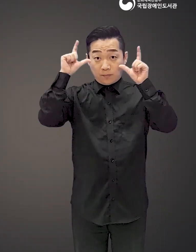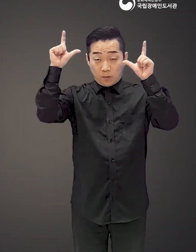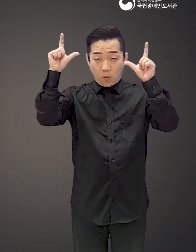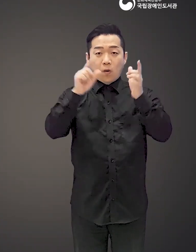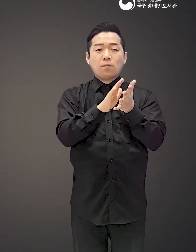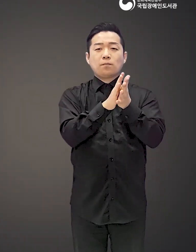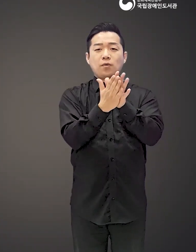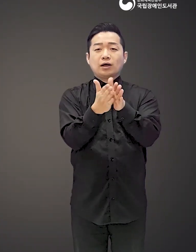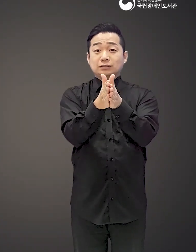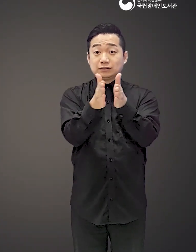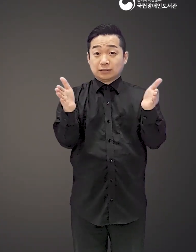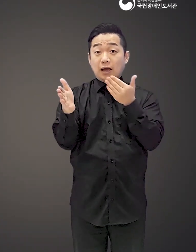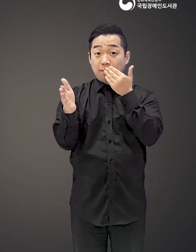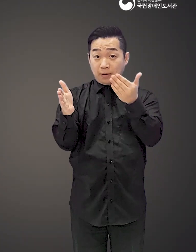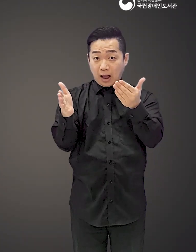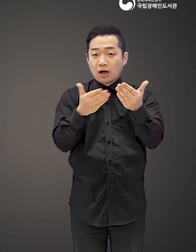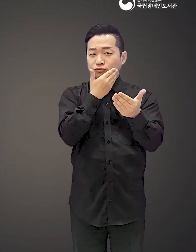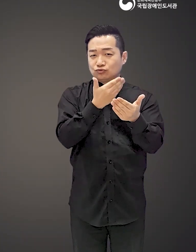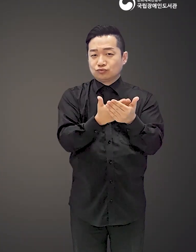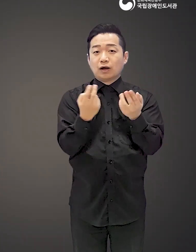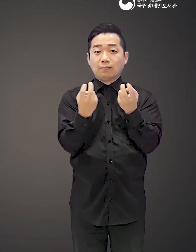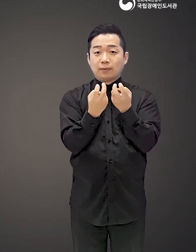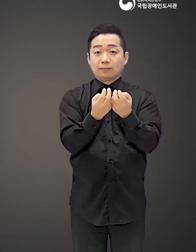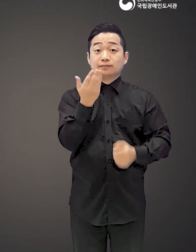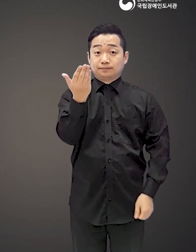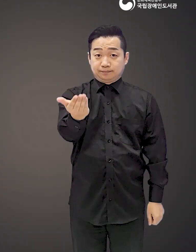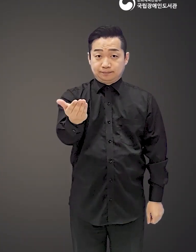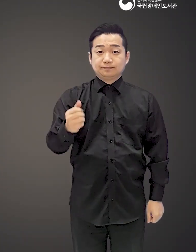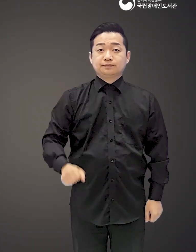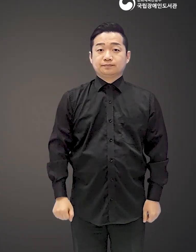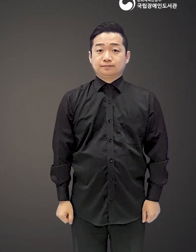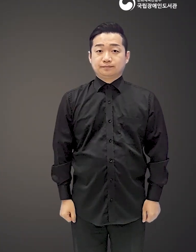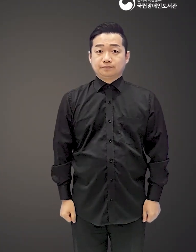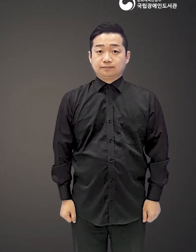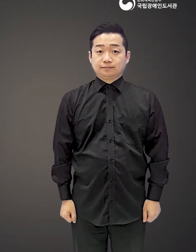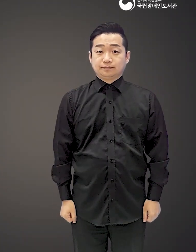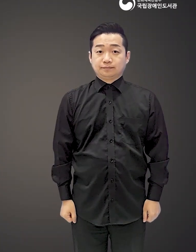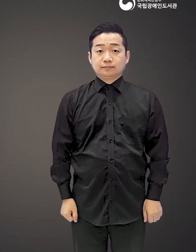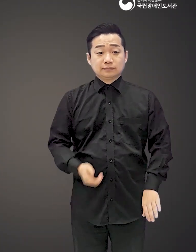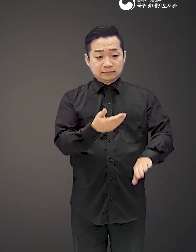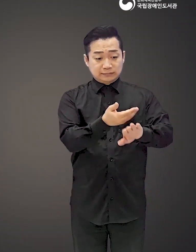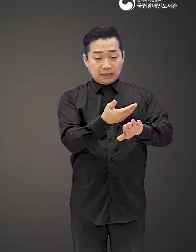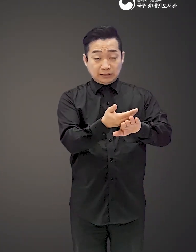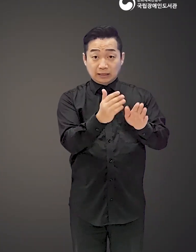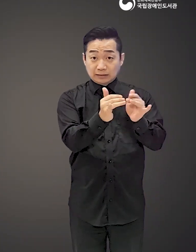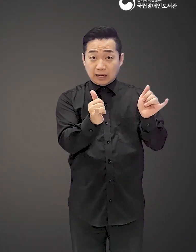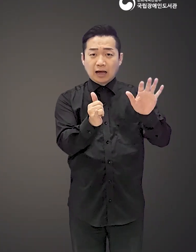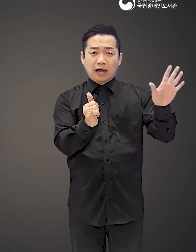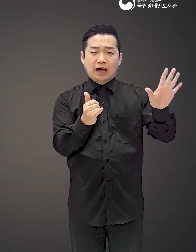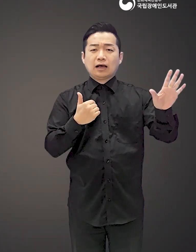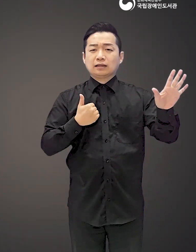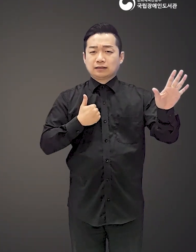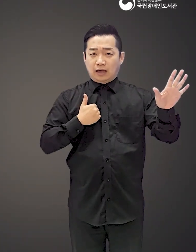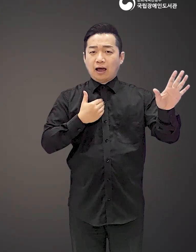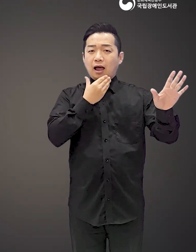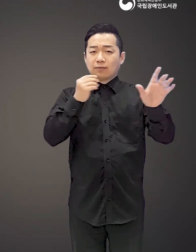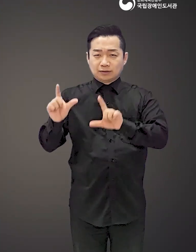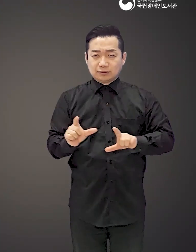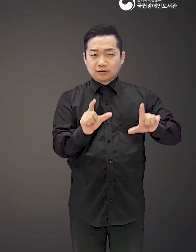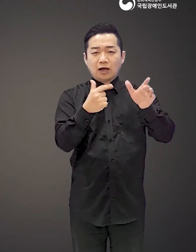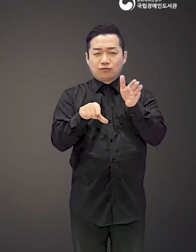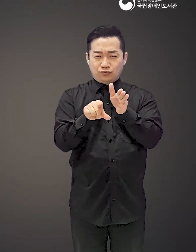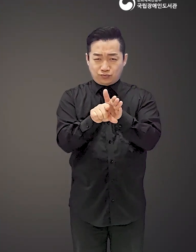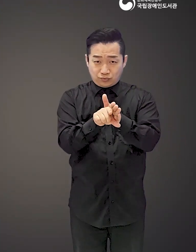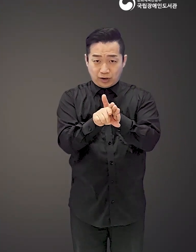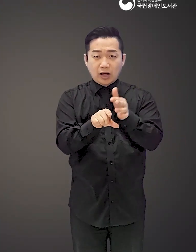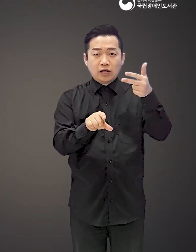내면의 깨달음과 변화의 문을 여는 중요한 열쇠를 제공. 남이 아닌 나의 행복한 삶을